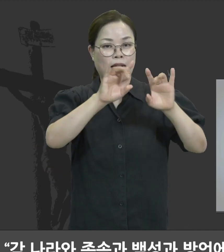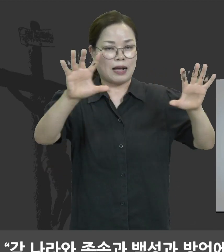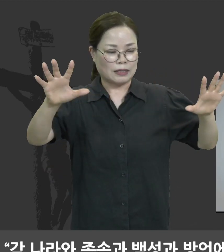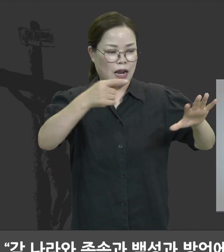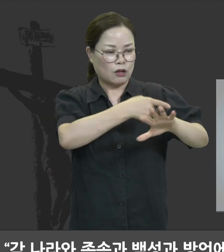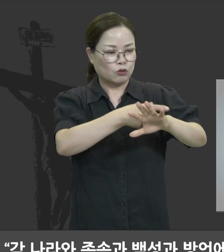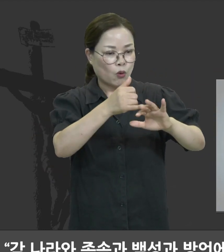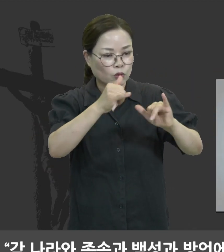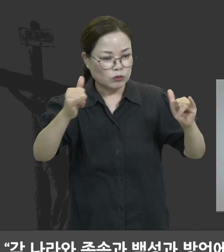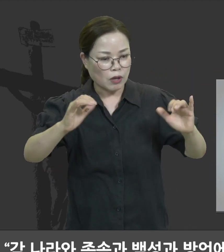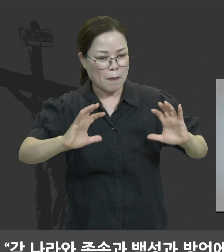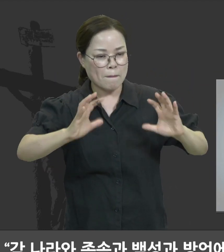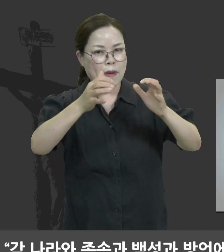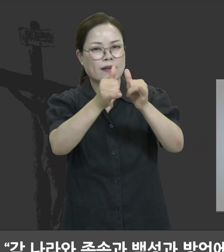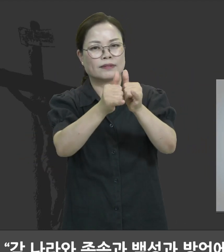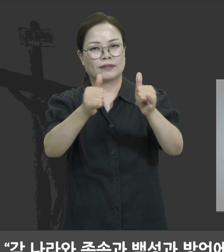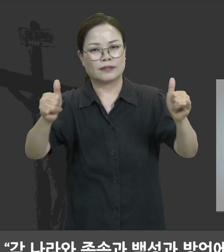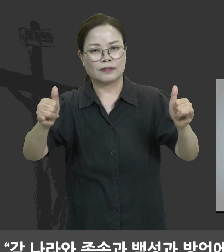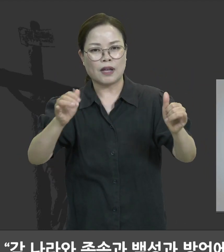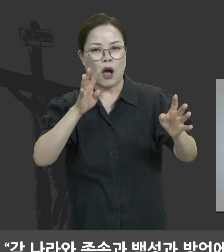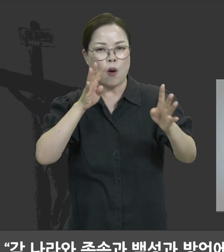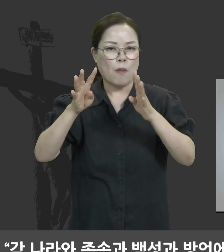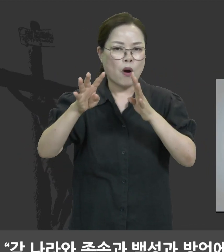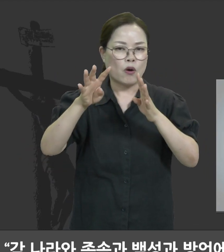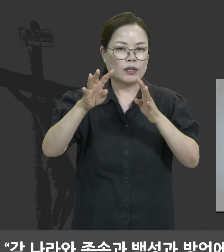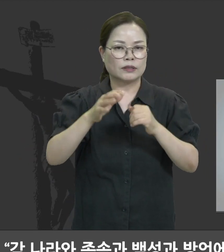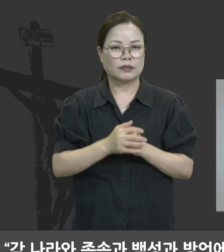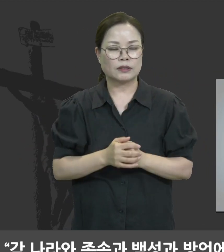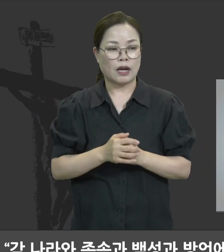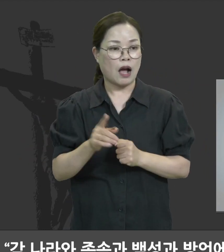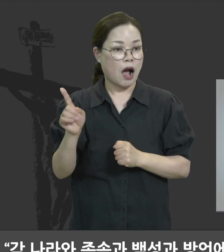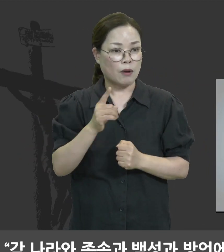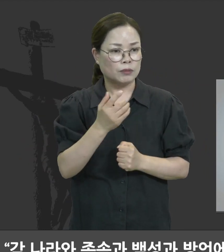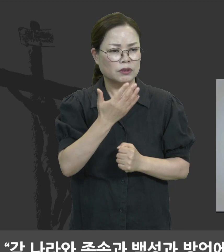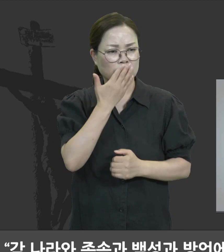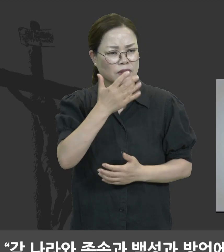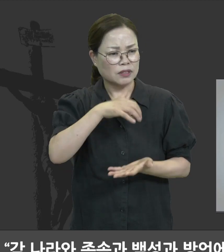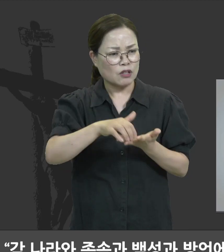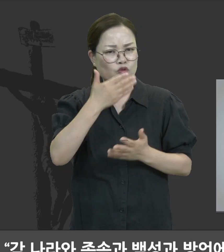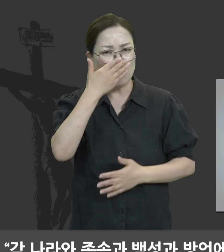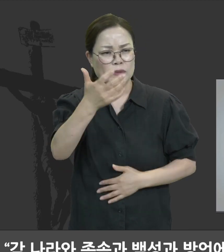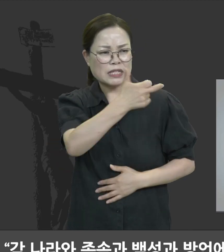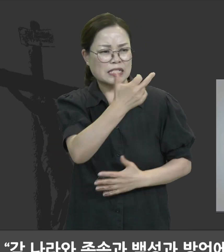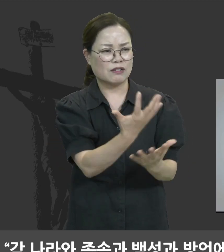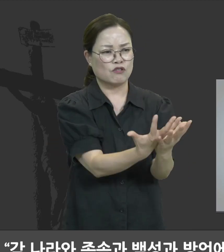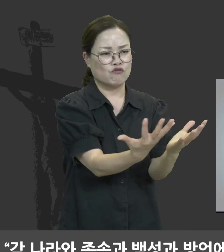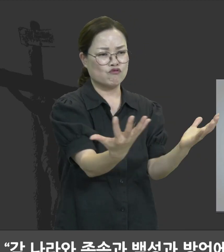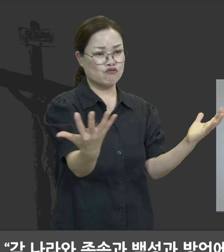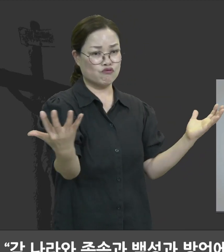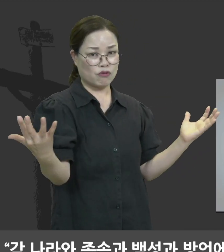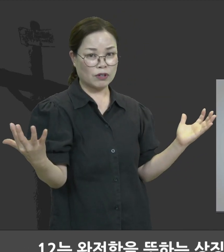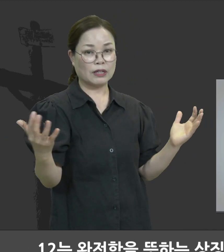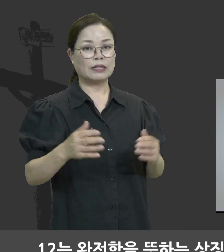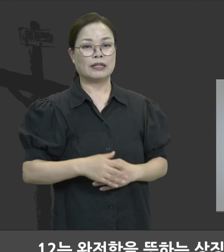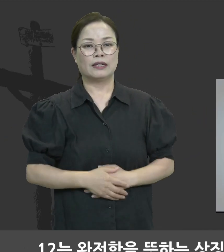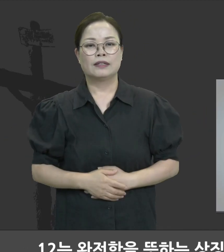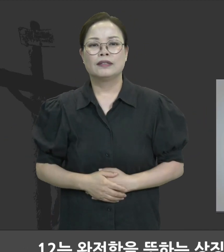나라와 족속과 백성과 방언에서 아무도 능히 셀 수 없는 큰 무리가 나와